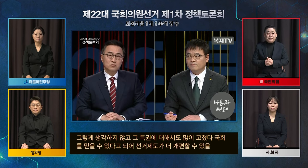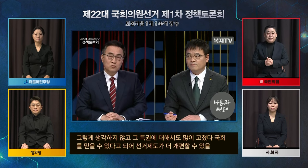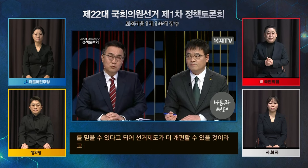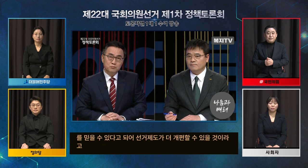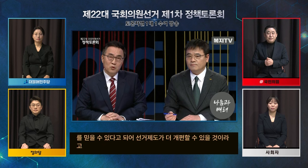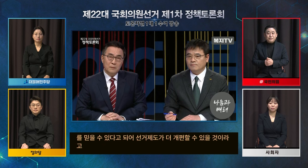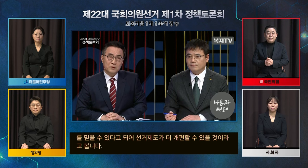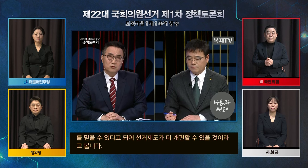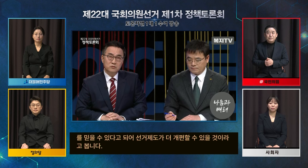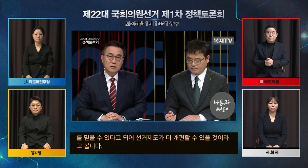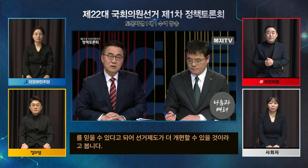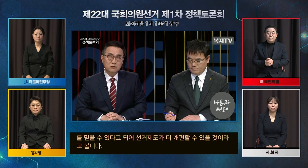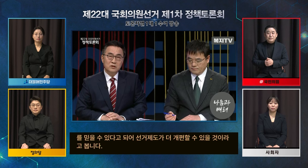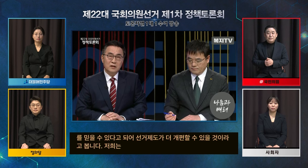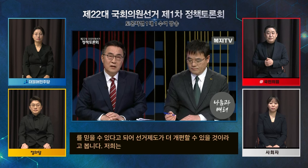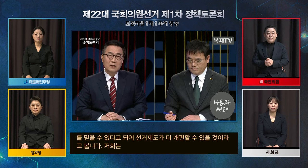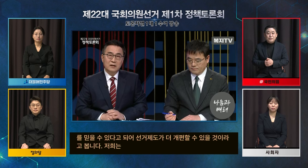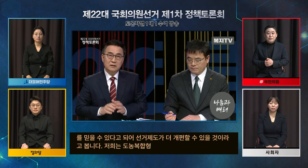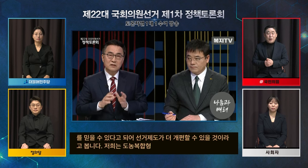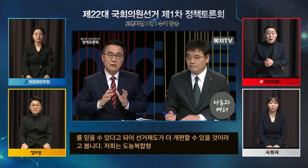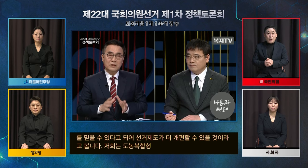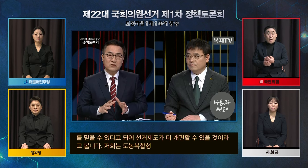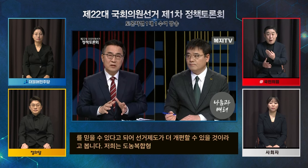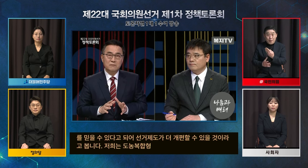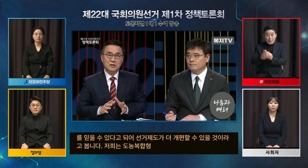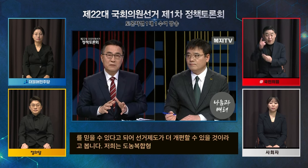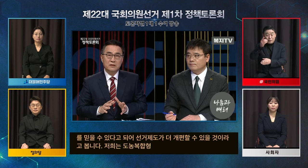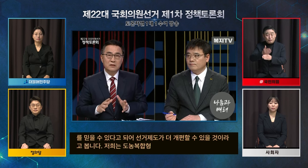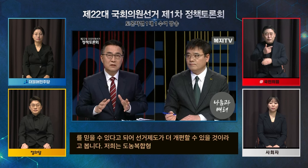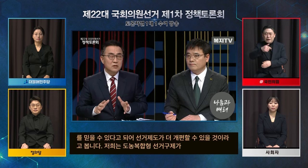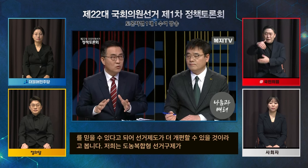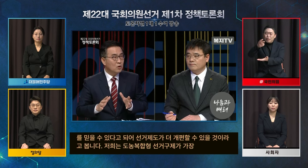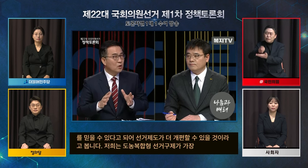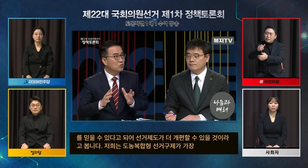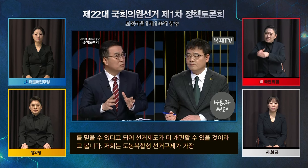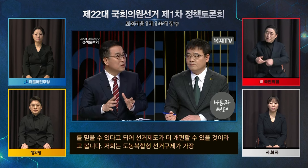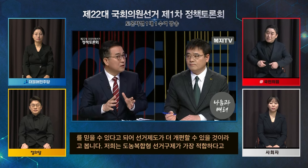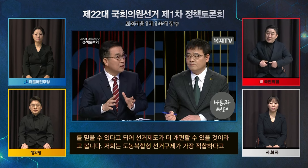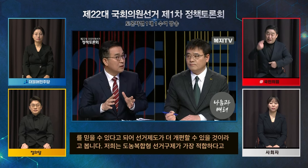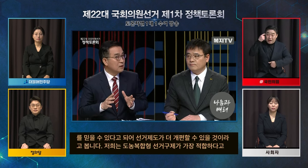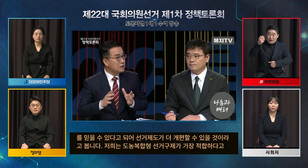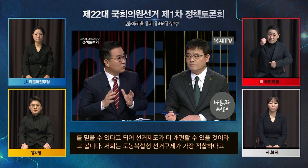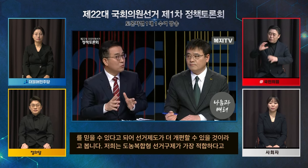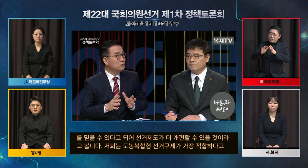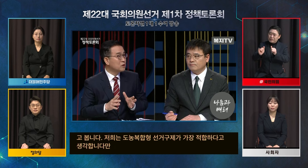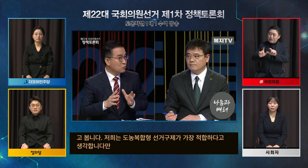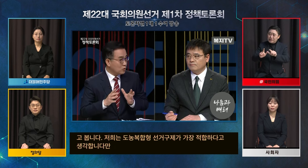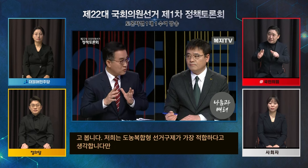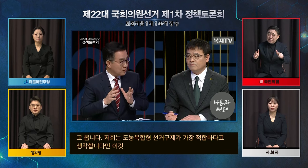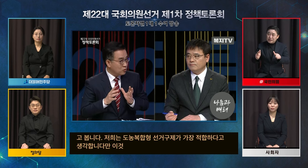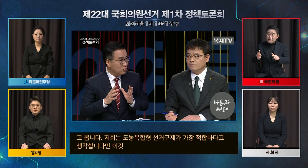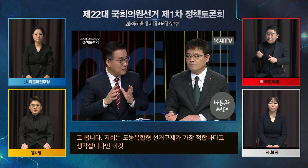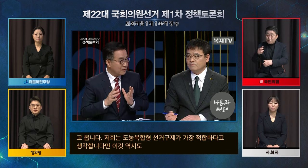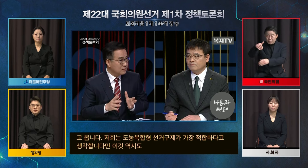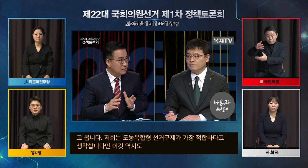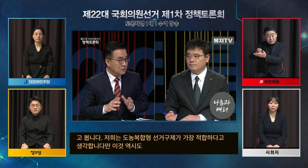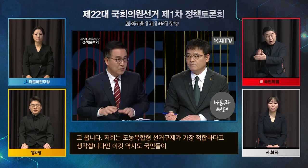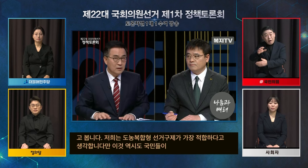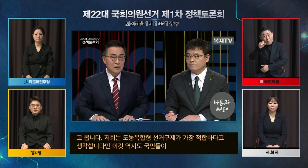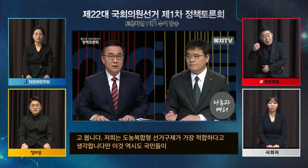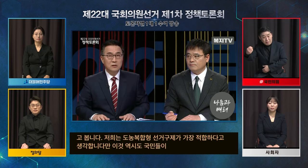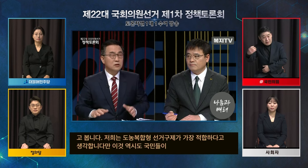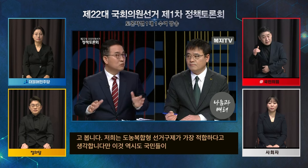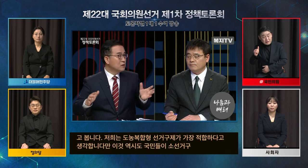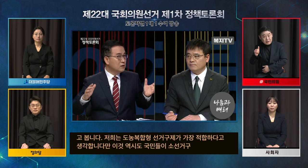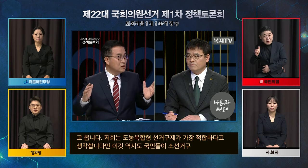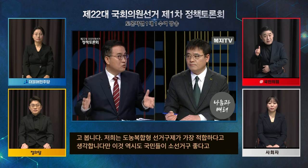중도농복합형 중대선거구제가 가장 적합하다고 생각합니다만 이거 역시도 국민들이 그냥 소수성구가 좋다고 생각하는 경우도 많거든요.